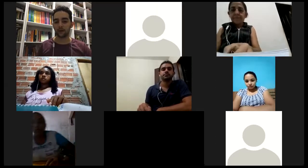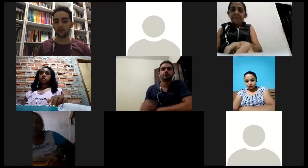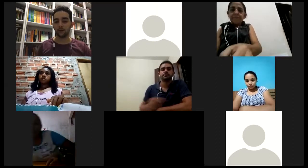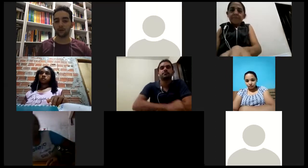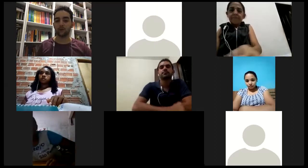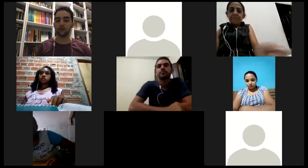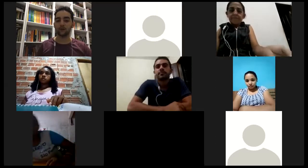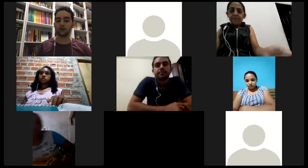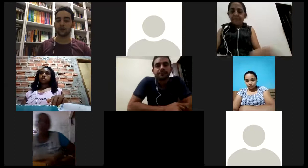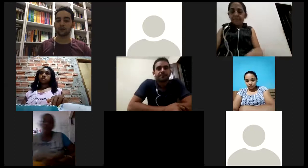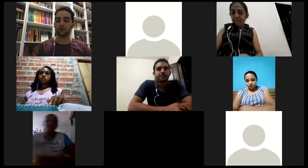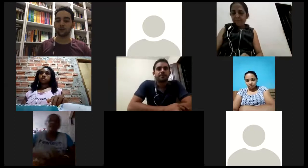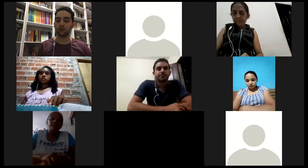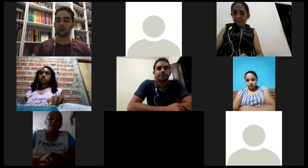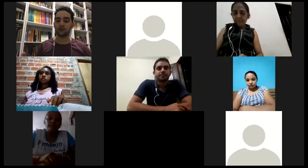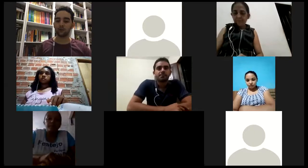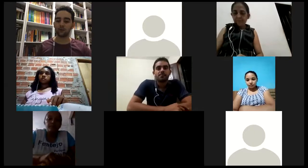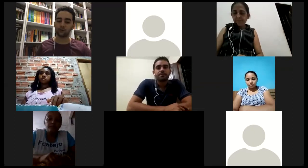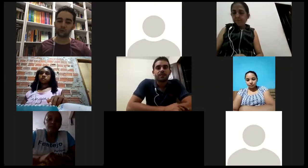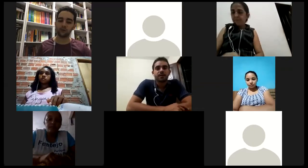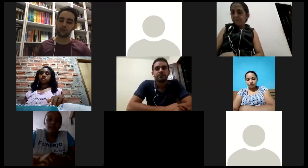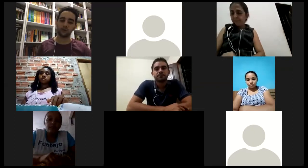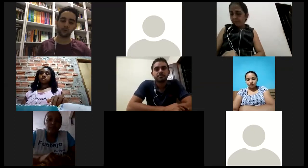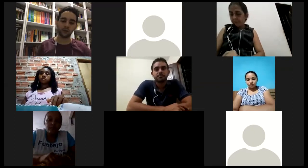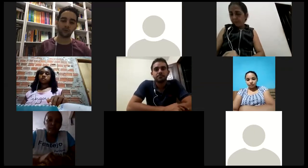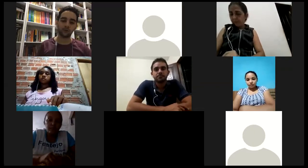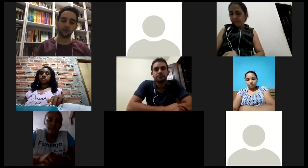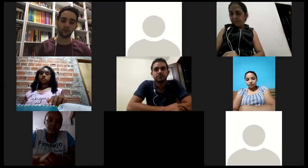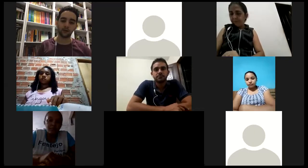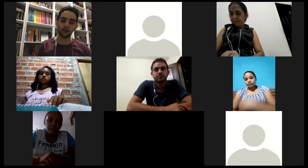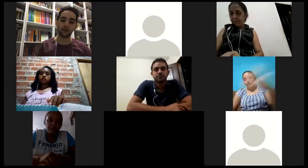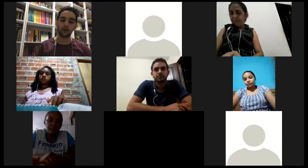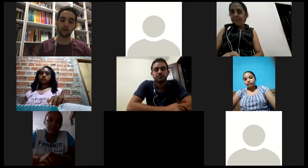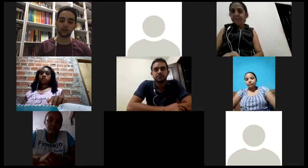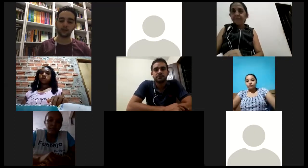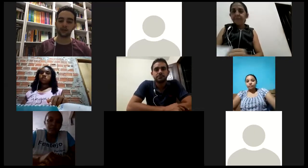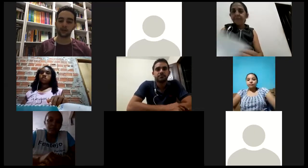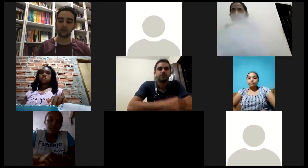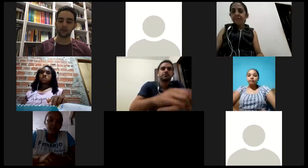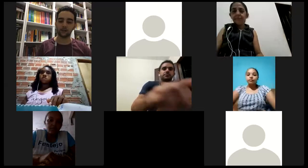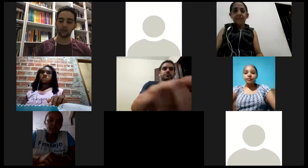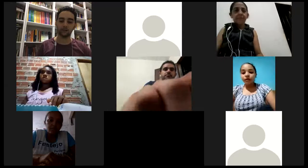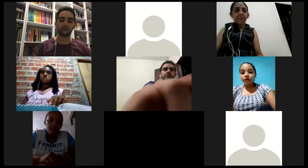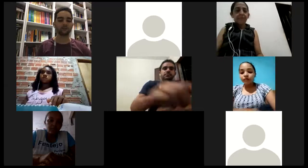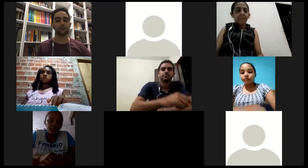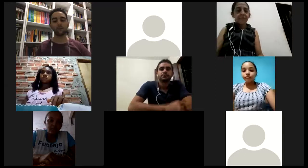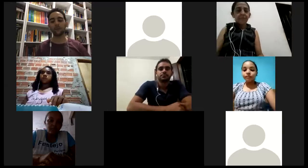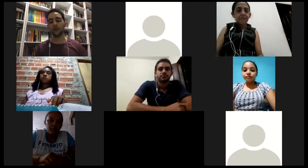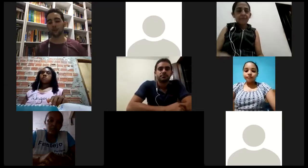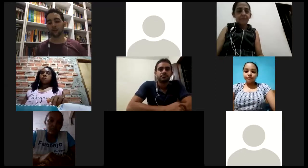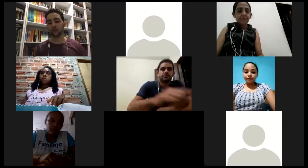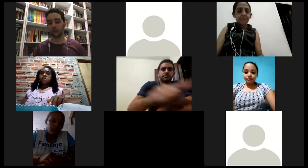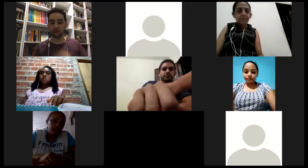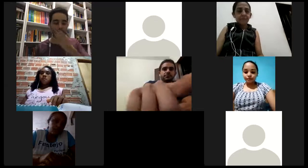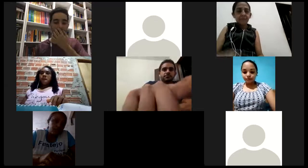uma aula, porque senão cansa muito a mão, ainda mais porque hoje eu queria fazer a última revisão com vocês de uns sinais mais antigos.